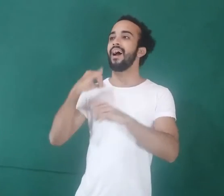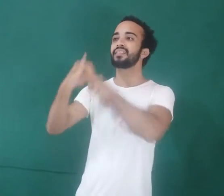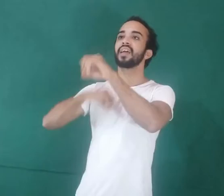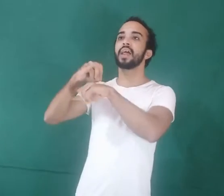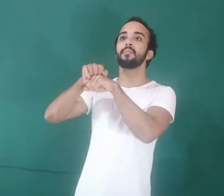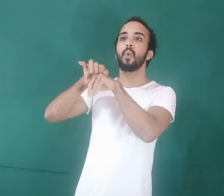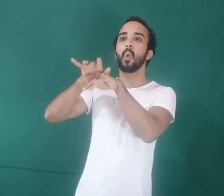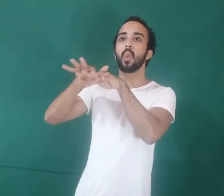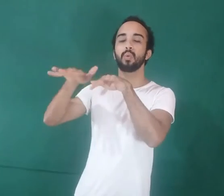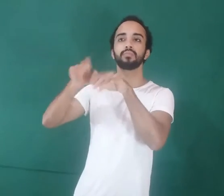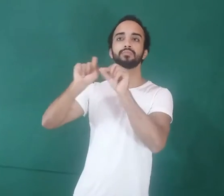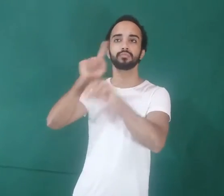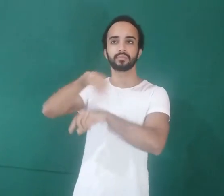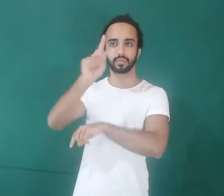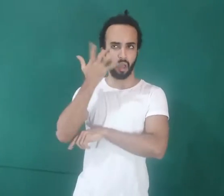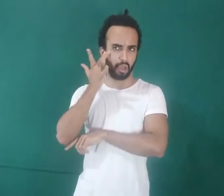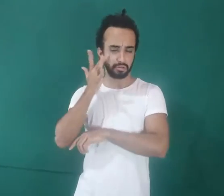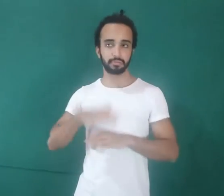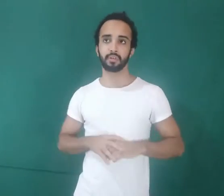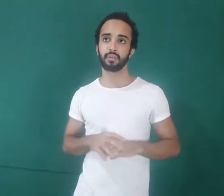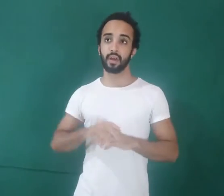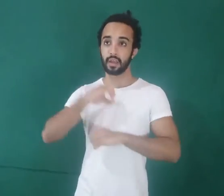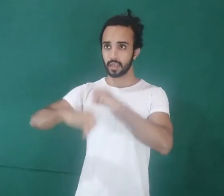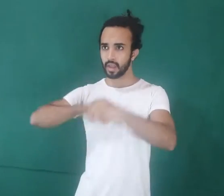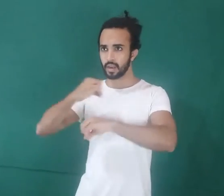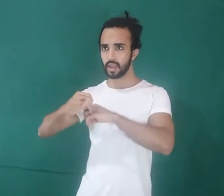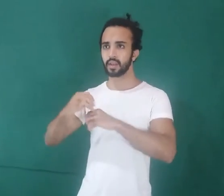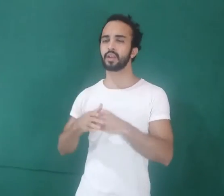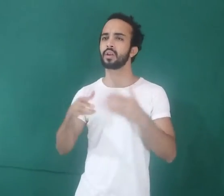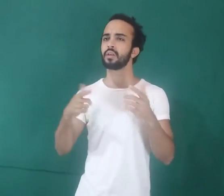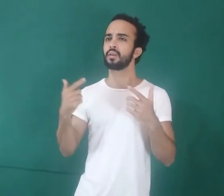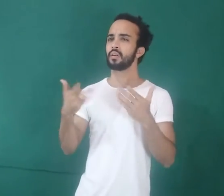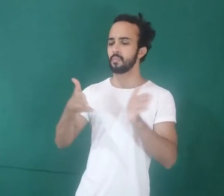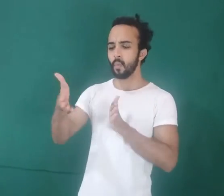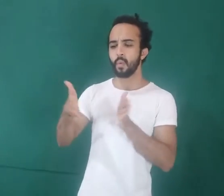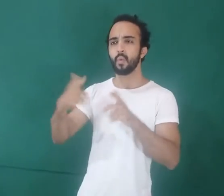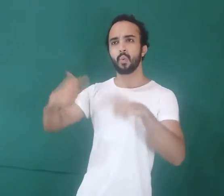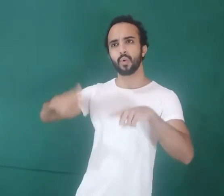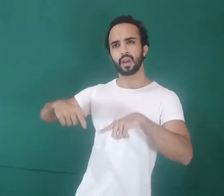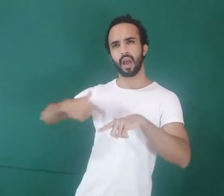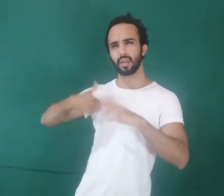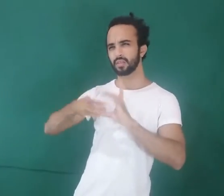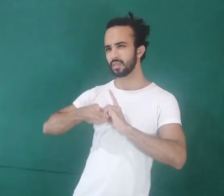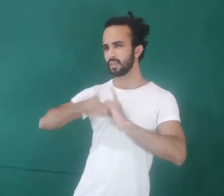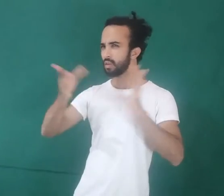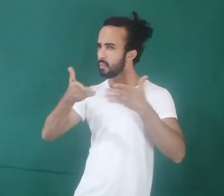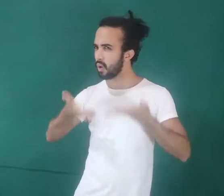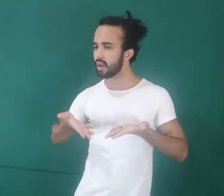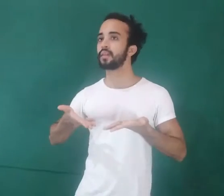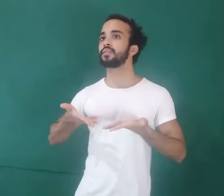da internet, de certa forma, se tornou esse lugar democrático para essas produções?